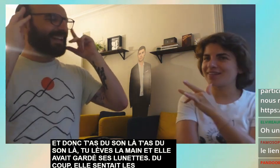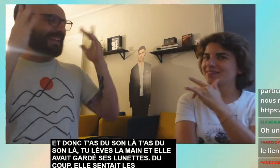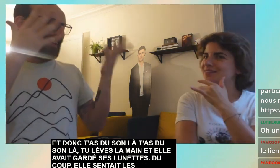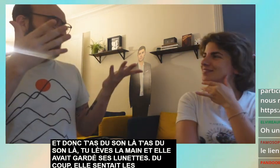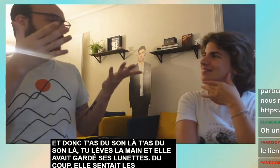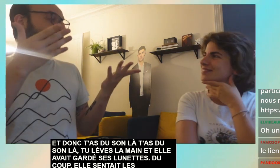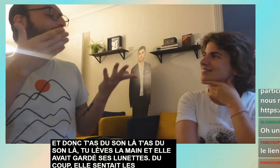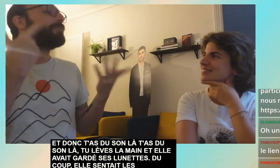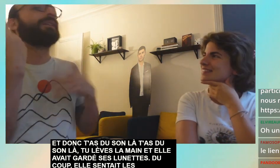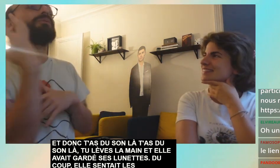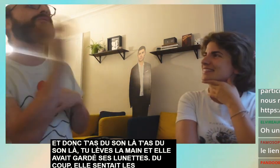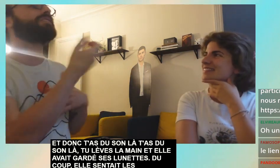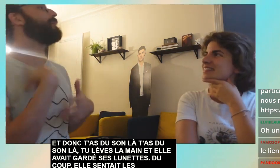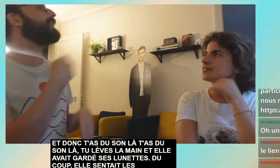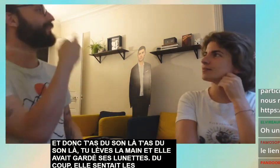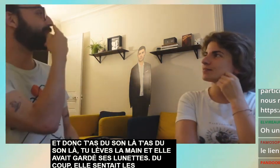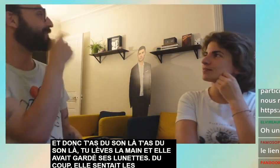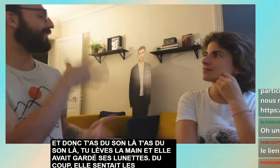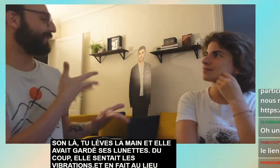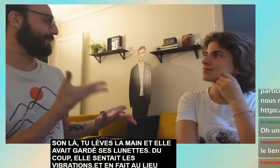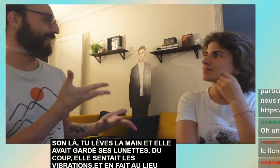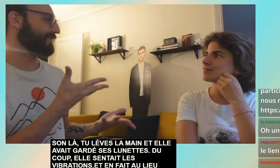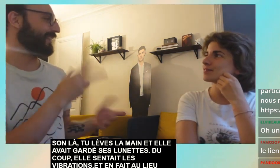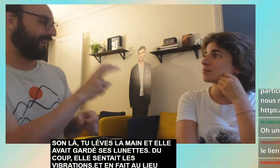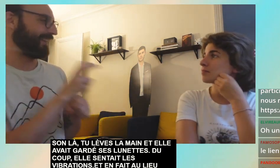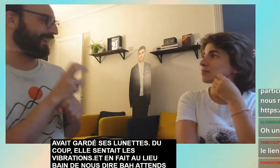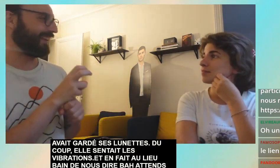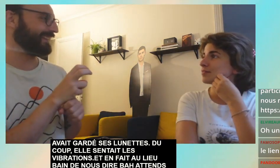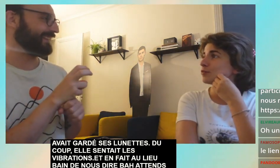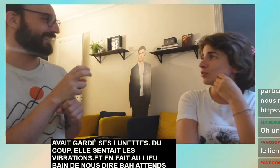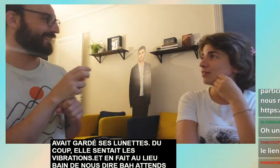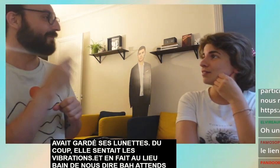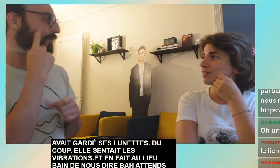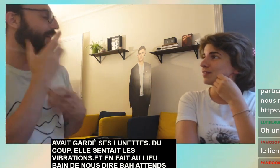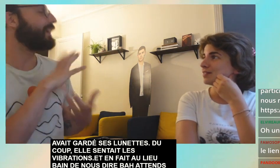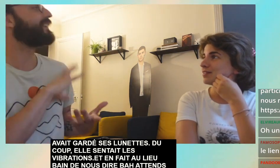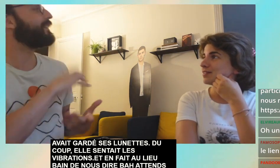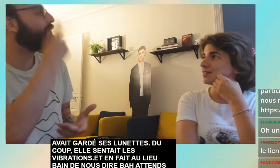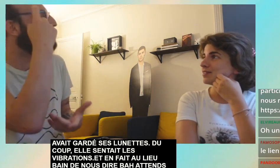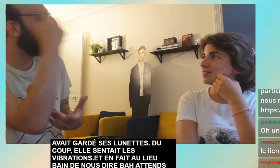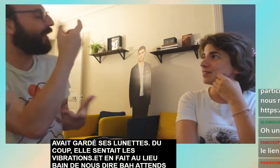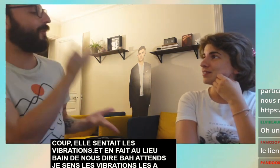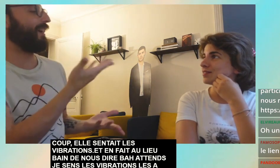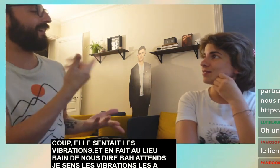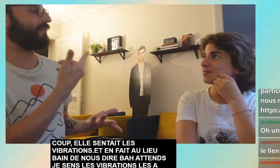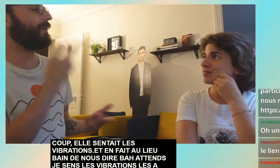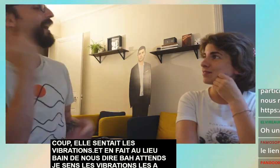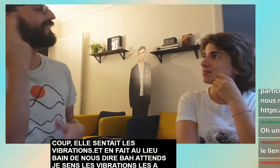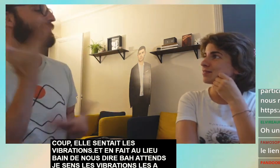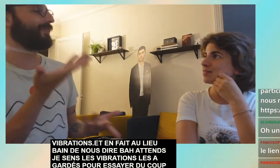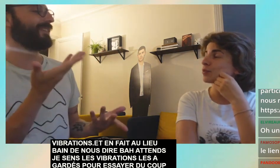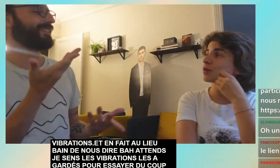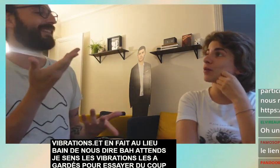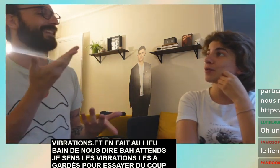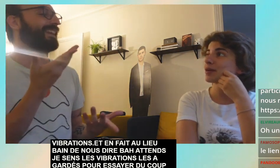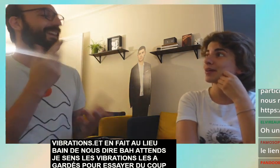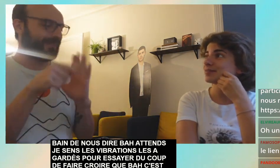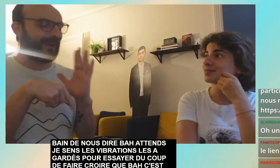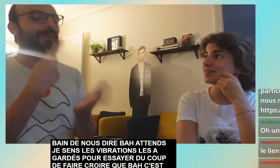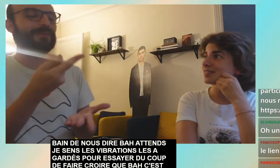Et en fait, au lieu de nous dire, attends, je sens les vibrations, elle les a gardées Oui. pour essayer du coup de nous faire croire que c'est bon, elle entend. Ouais. On a refait